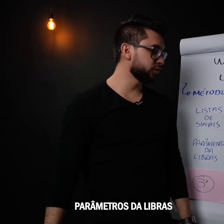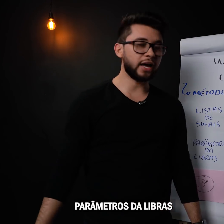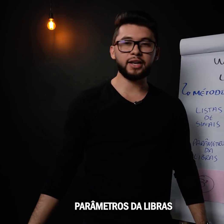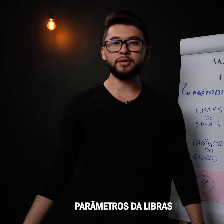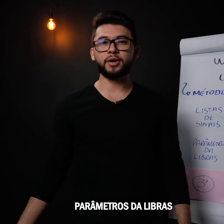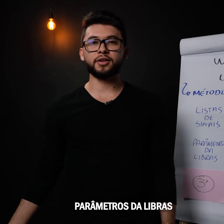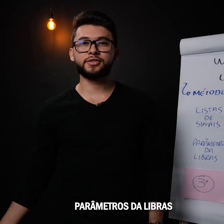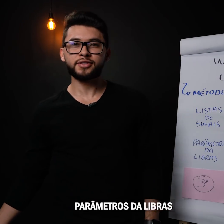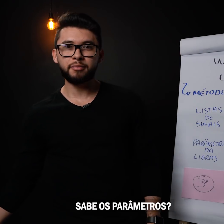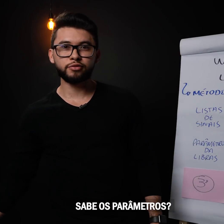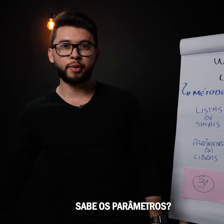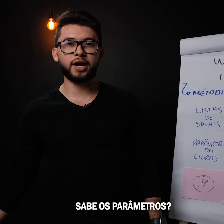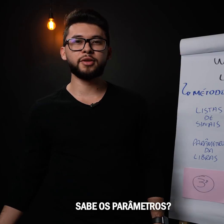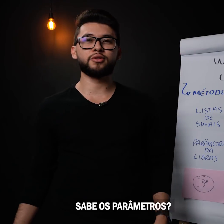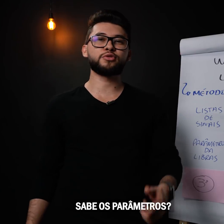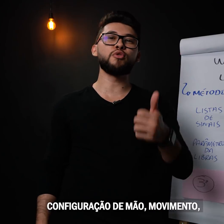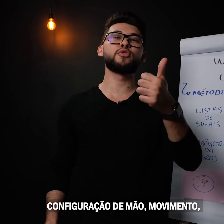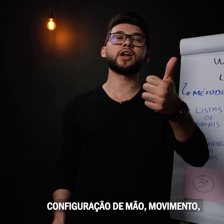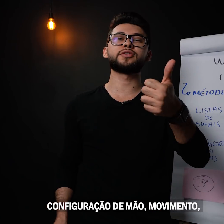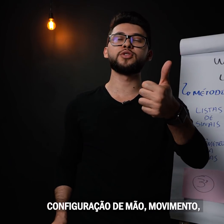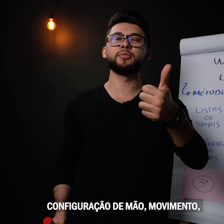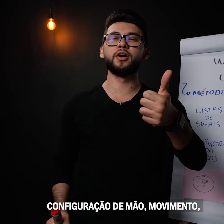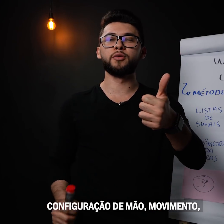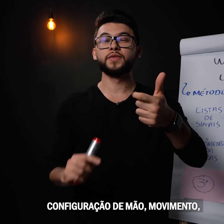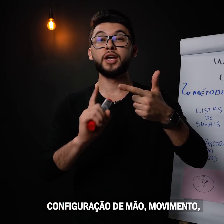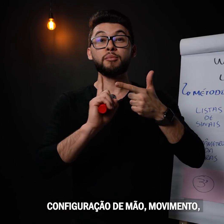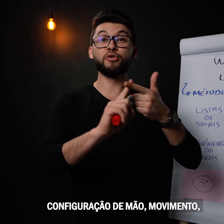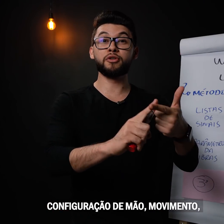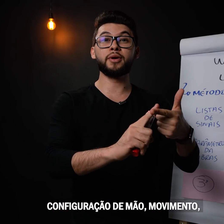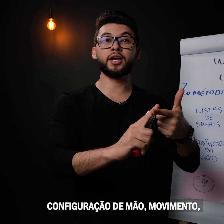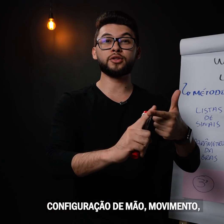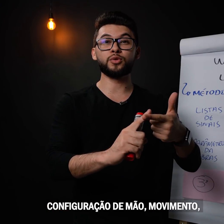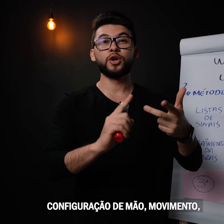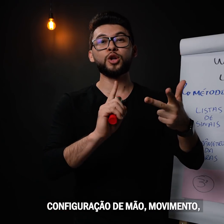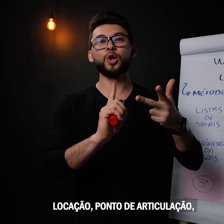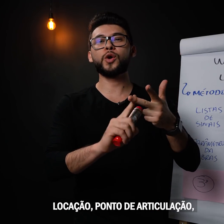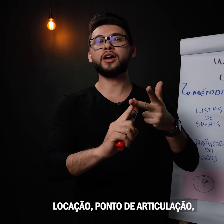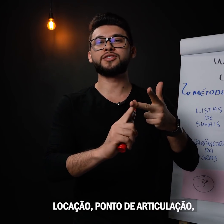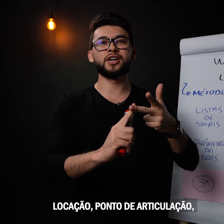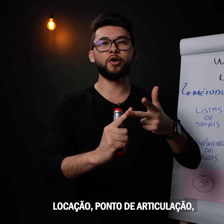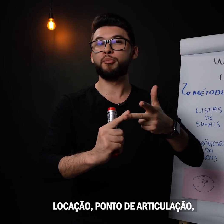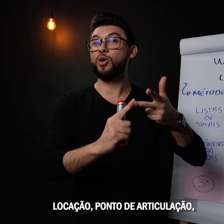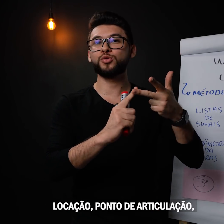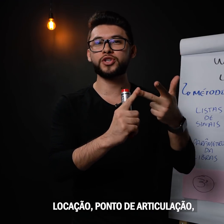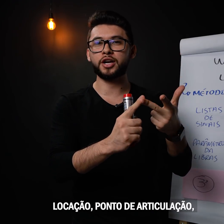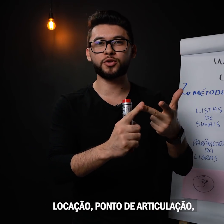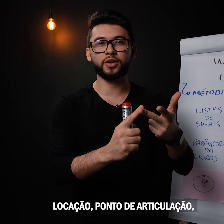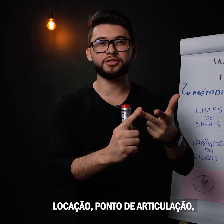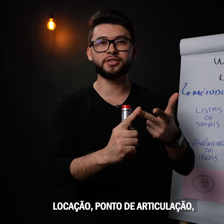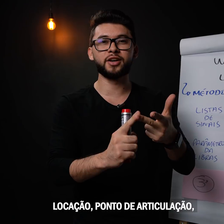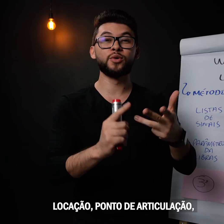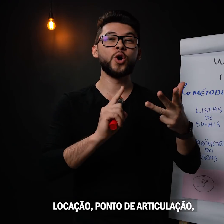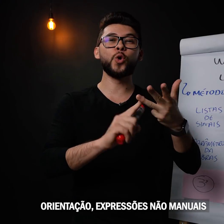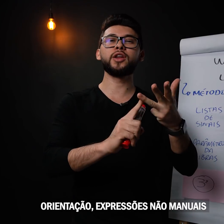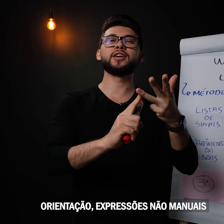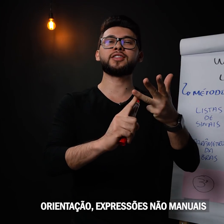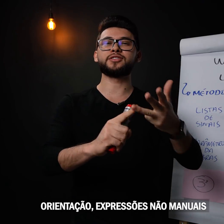da Libras. Sabe os parâmetros? Configuração de mão, movimento, locação, ponto de articulação,